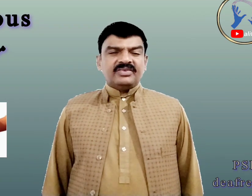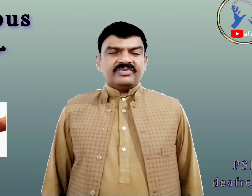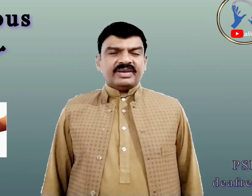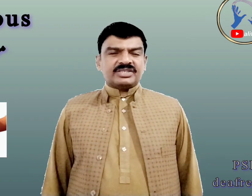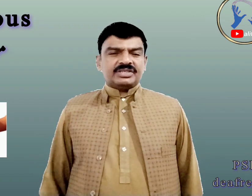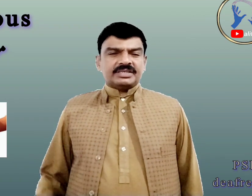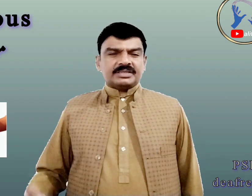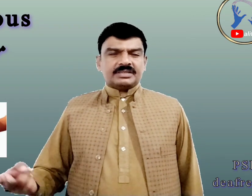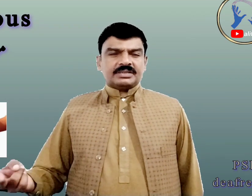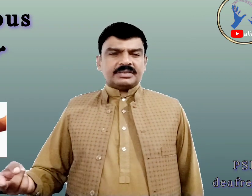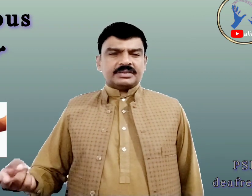इन्फेक्शियस,